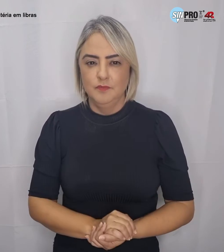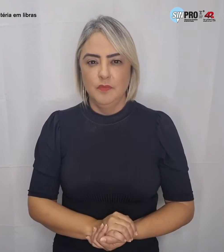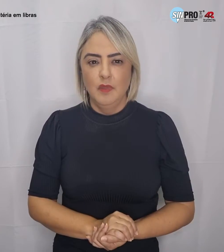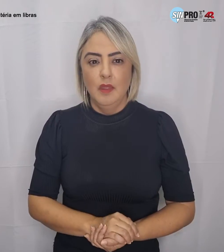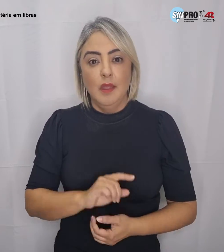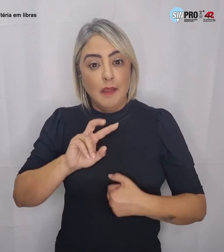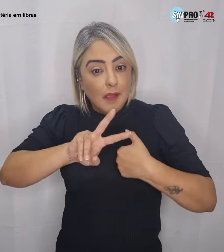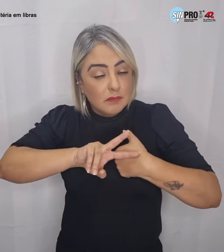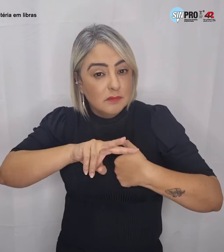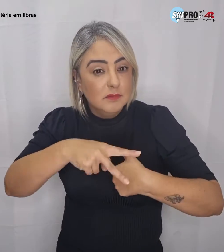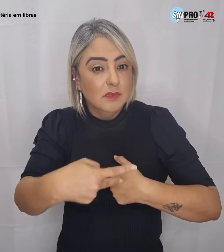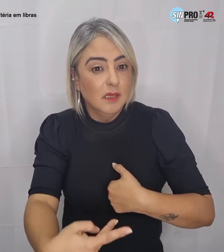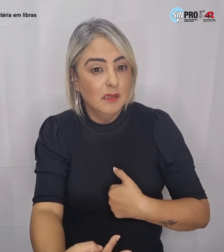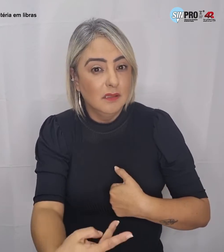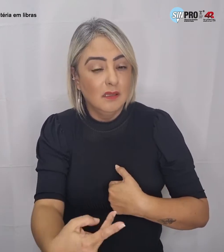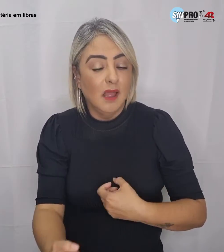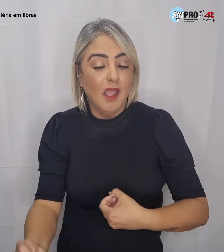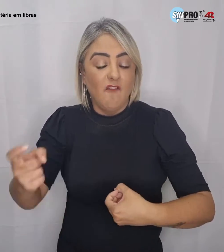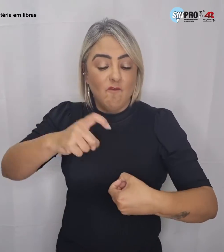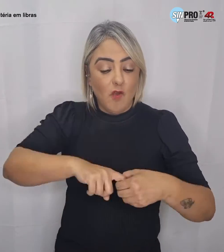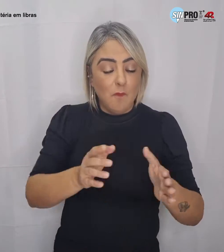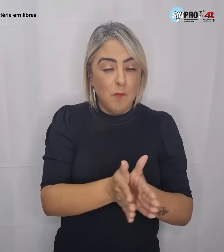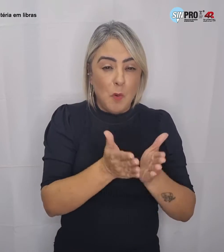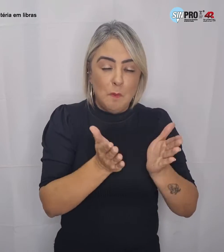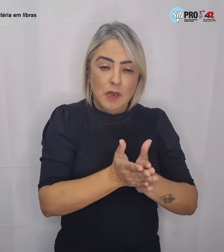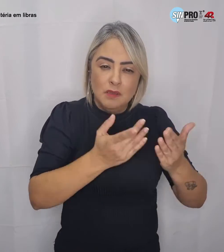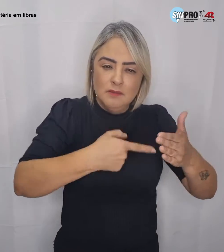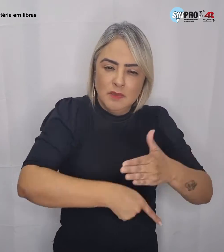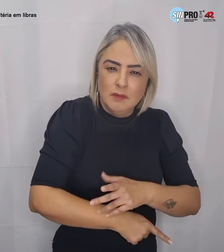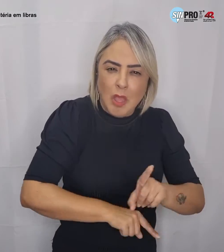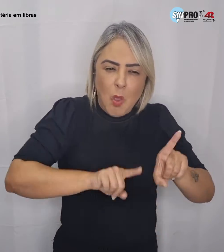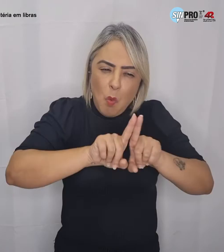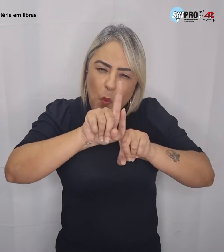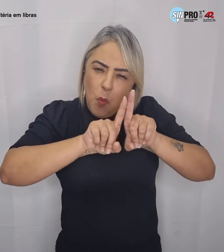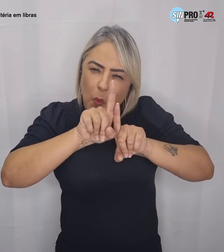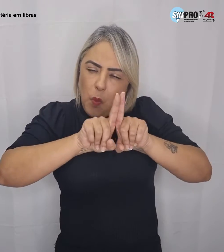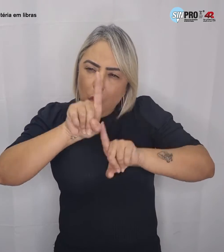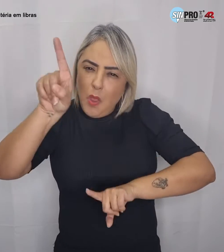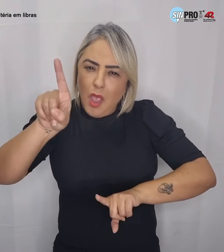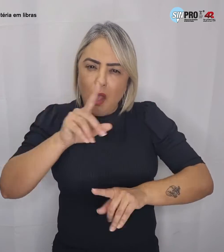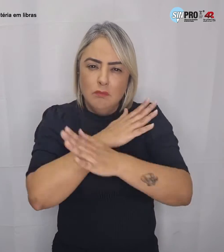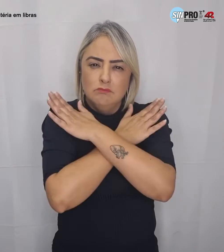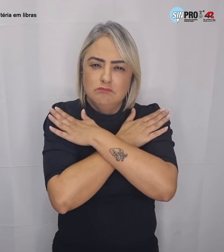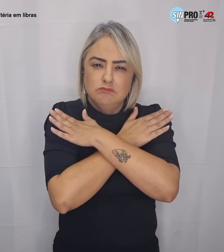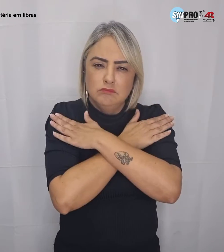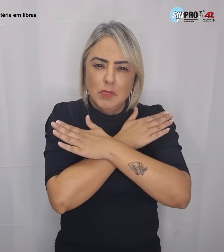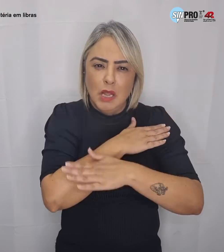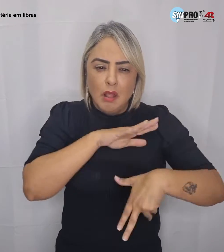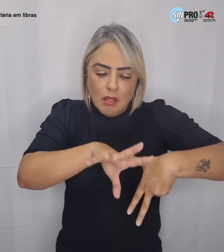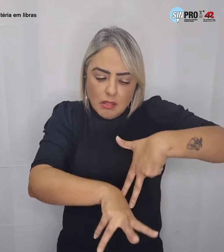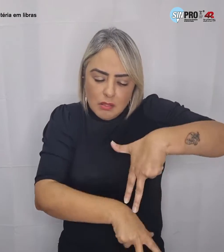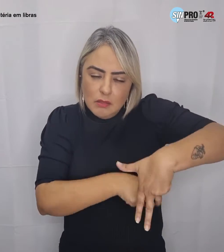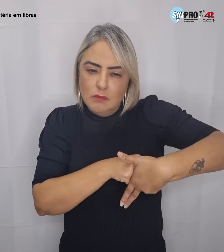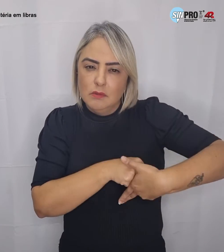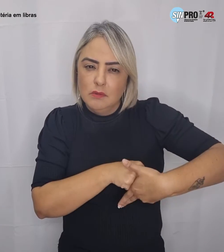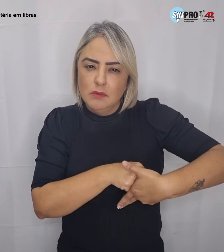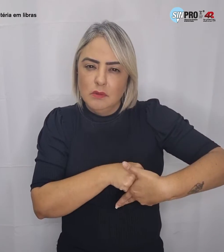As consequências é a volta da miséria, da inflação, do desemprego, da corrupção,